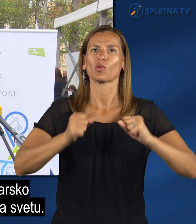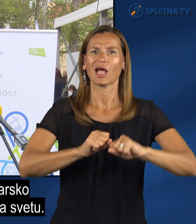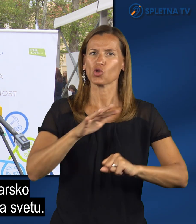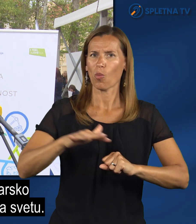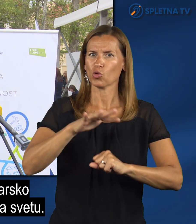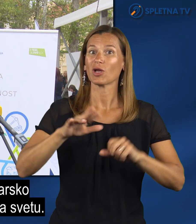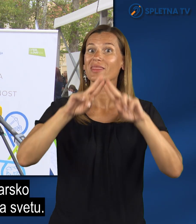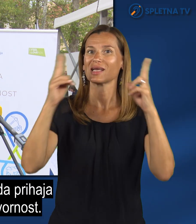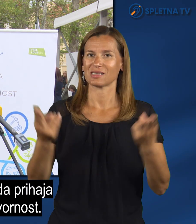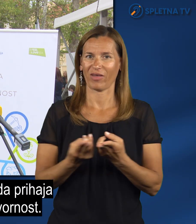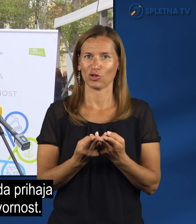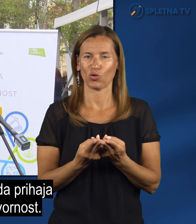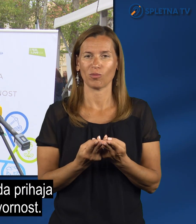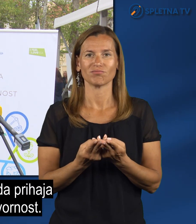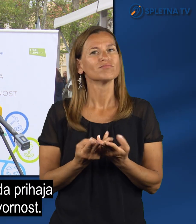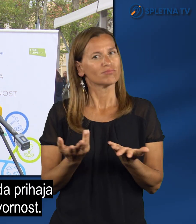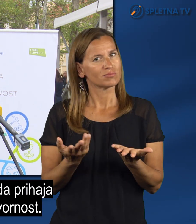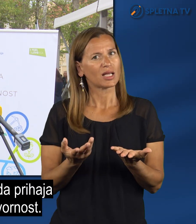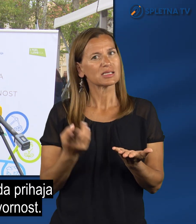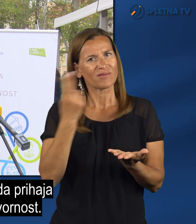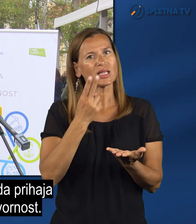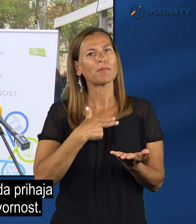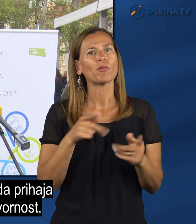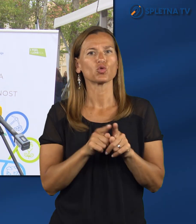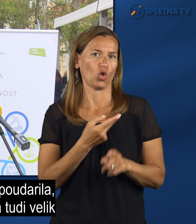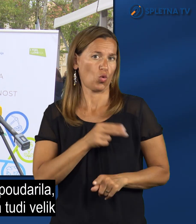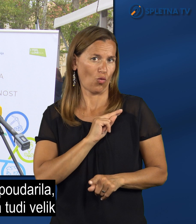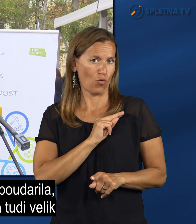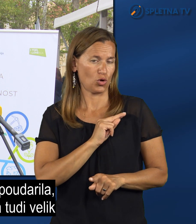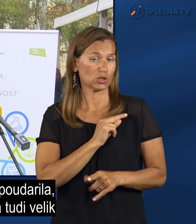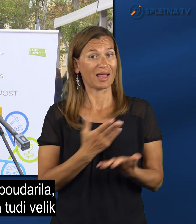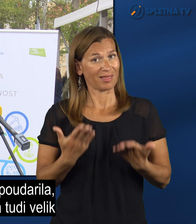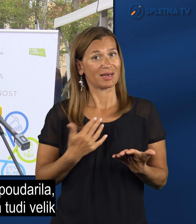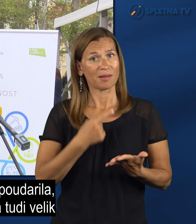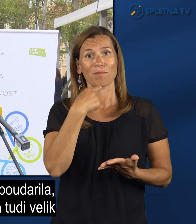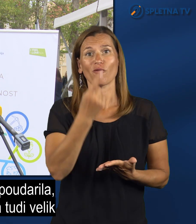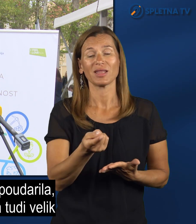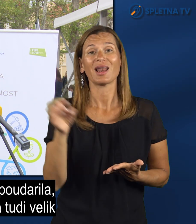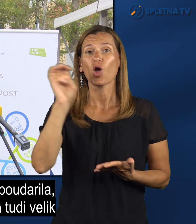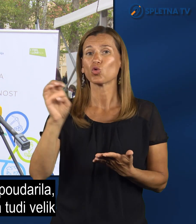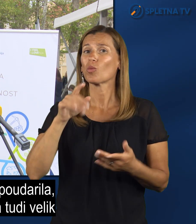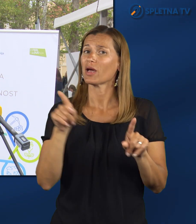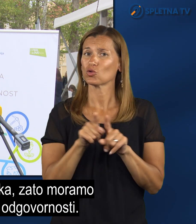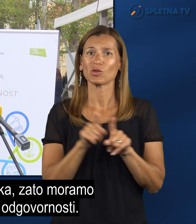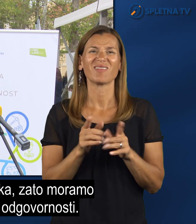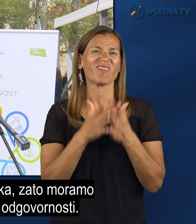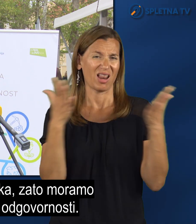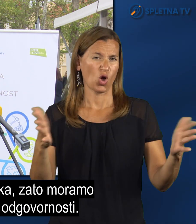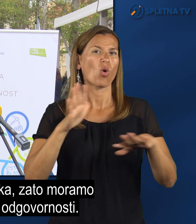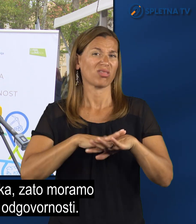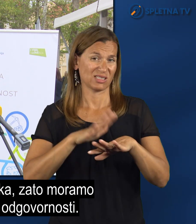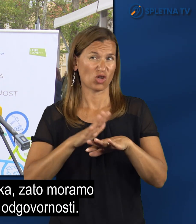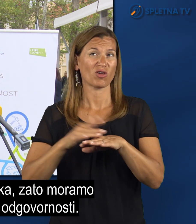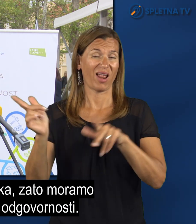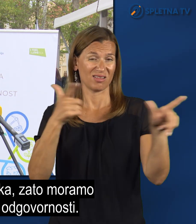na svetu. S tem seveda prihajajo tudi odgovornosti. Danes sem poudarila, da Evropa je seveda tudi velik